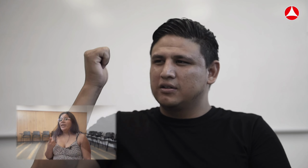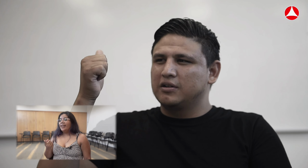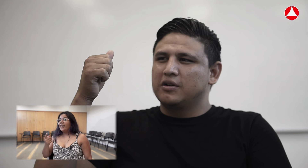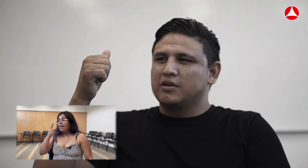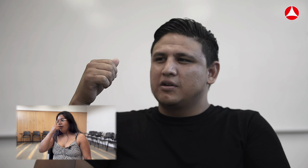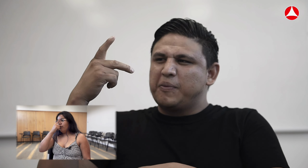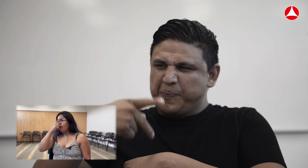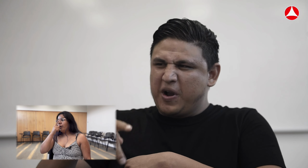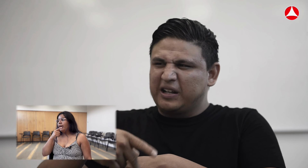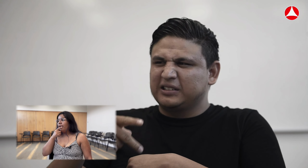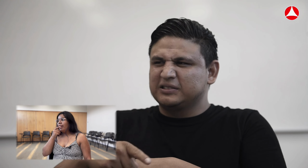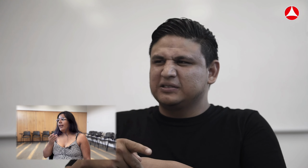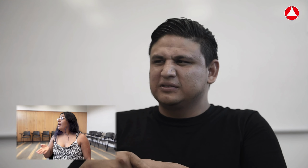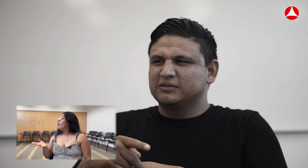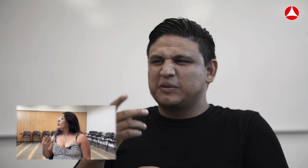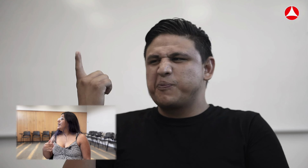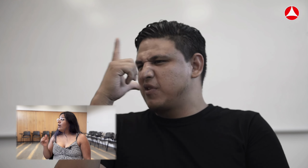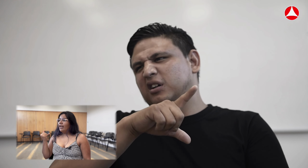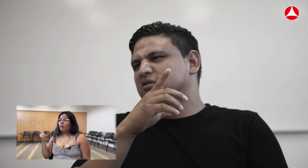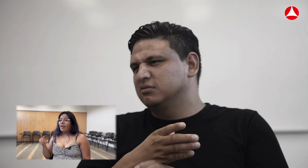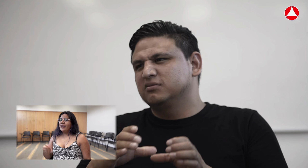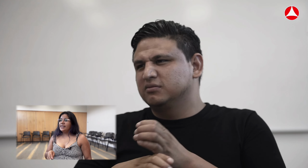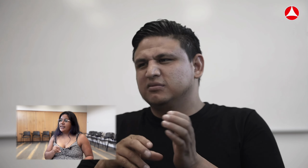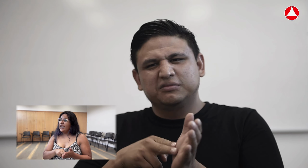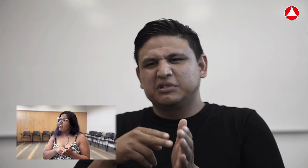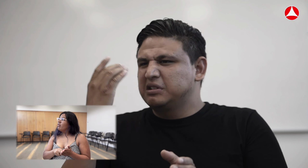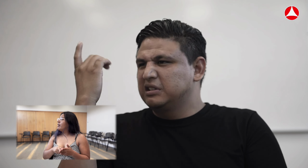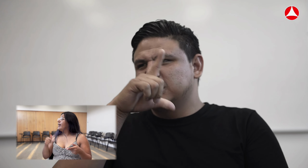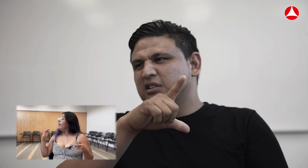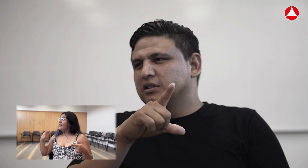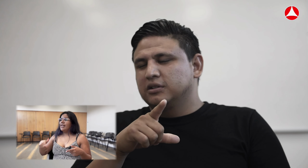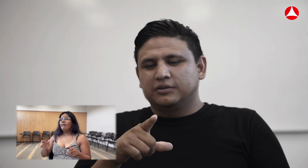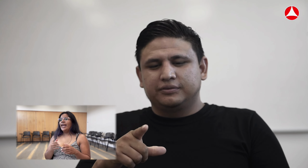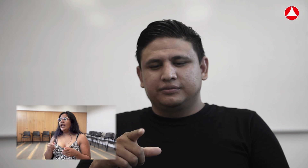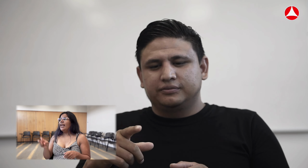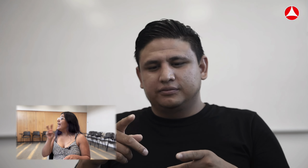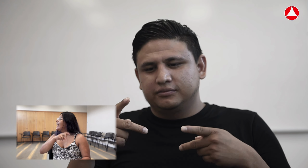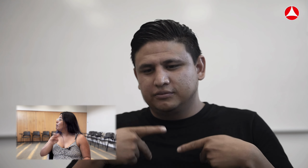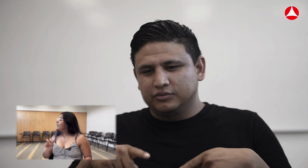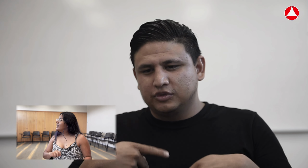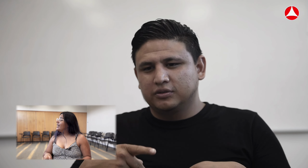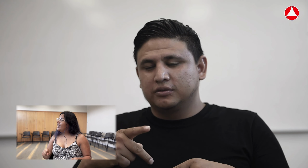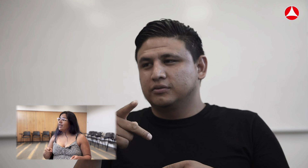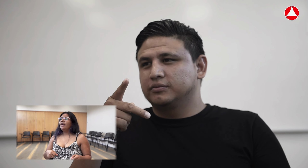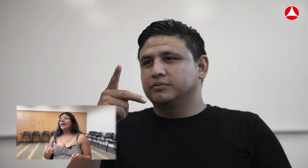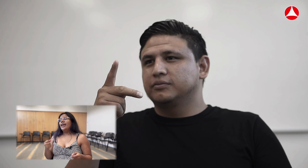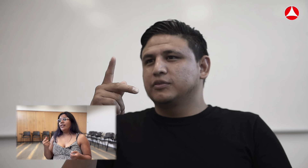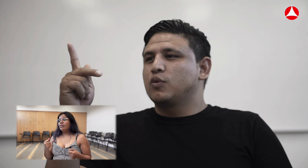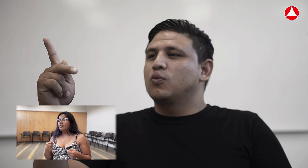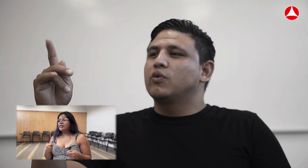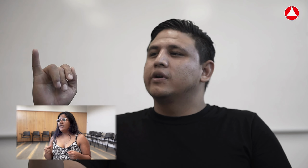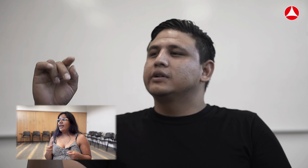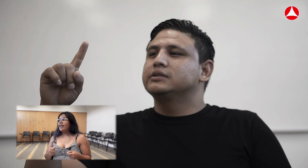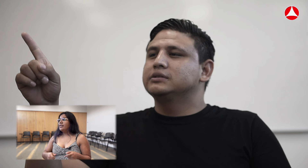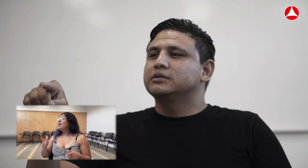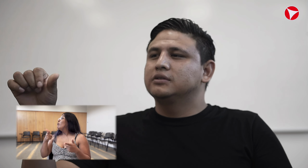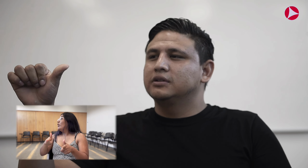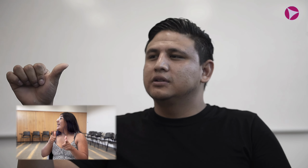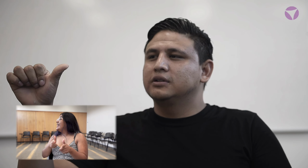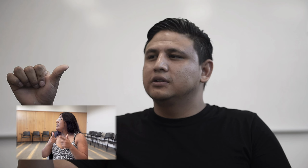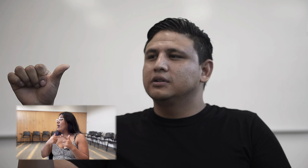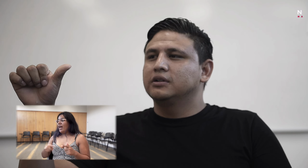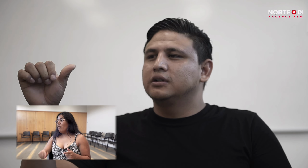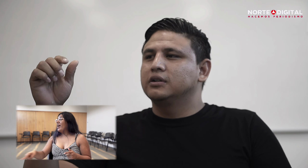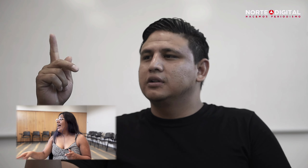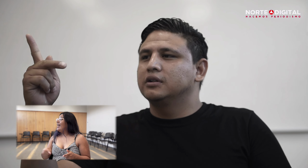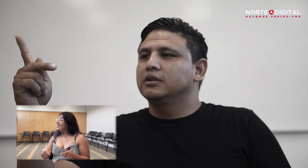Nos comenta que fue pues el jueves negro, que estaba él en la pizzería, entonces pues